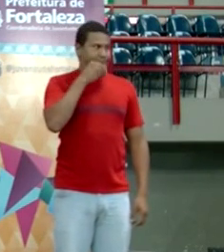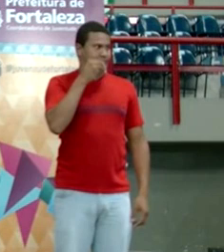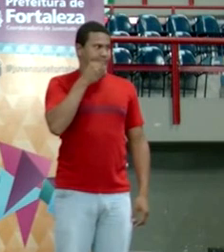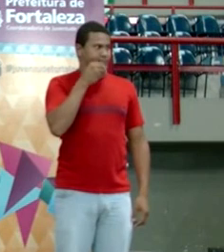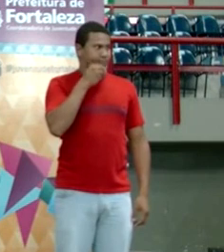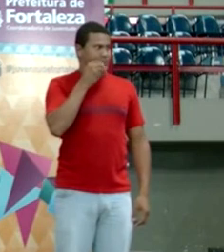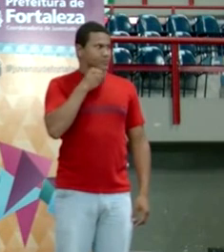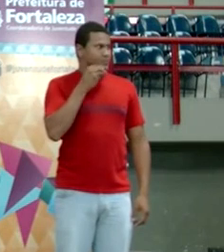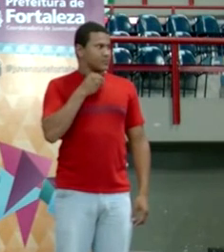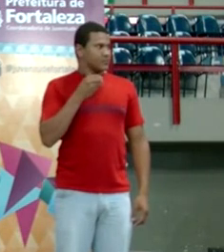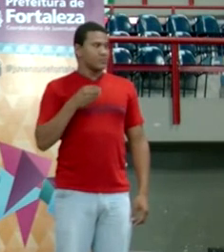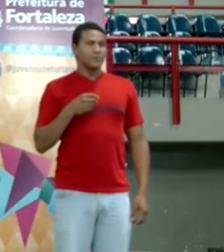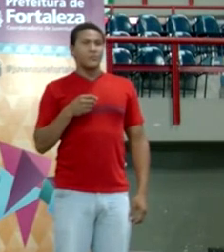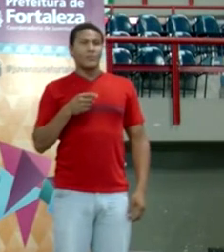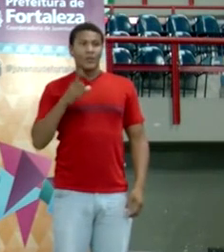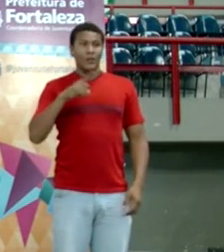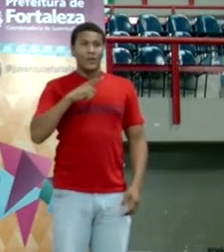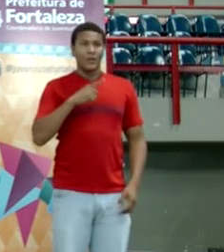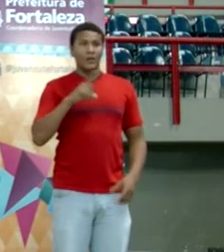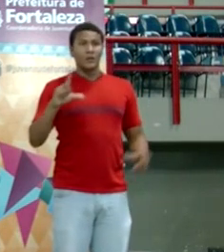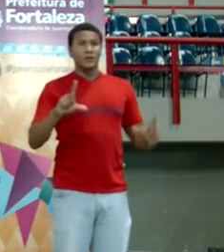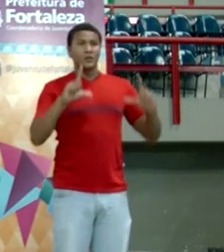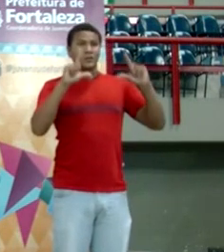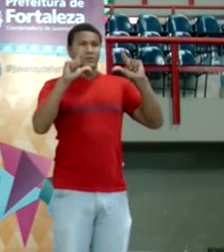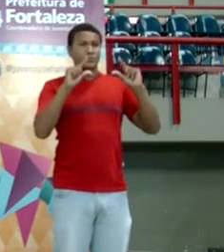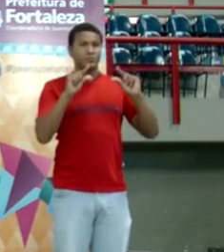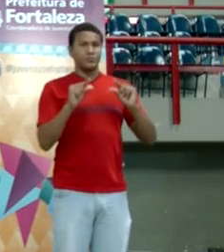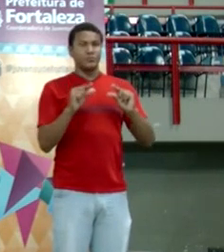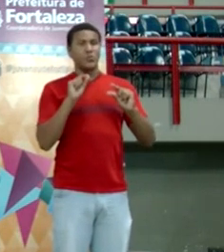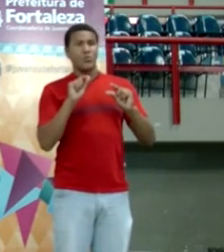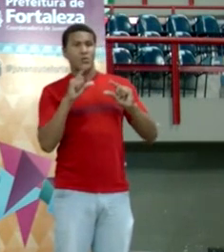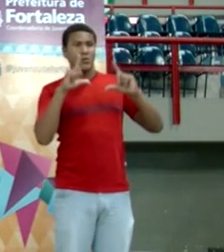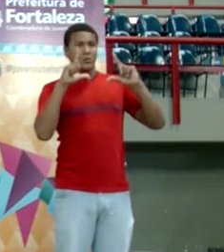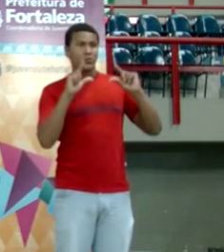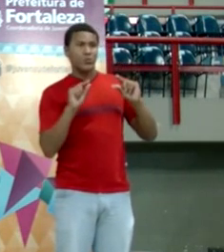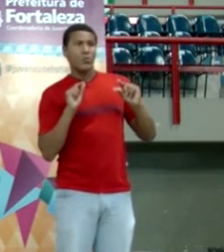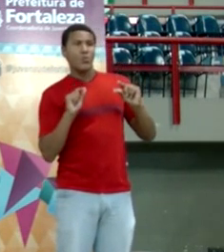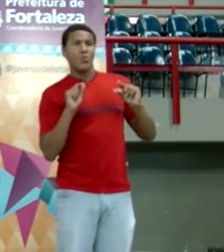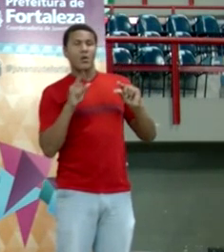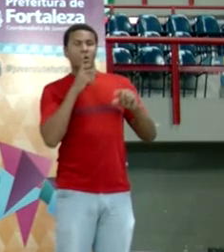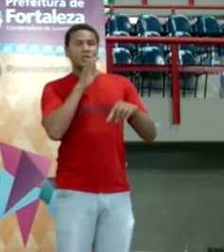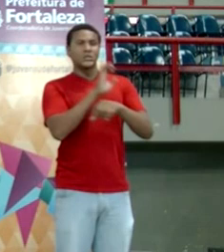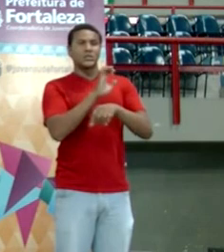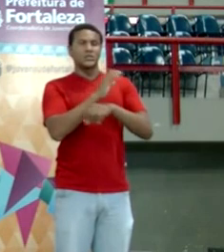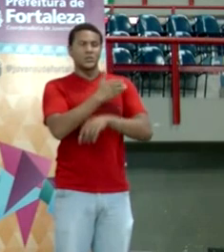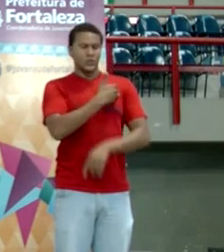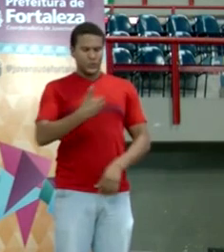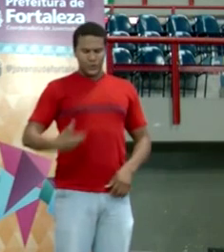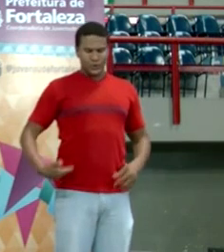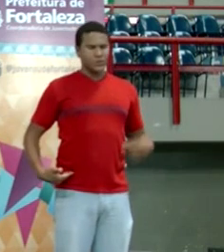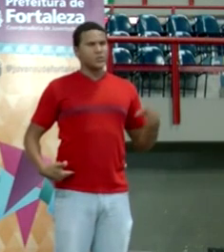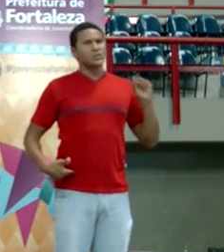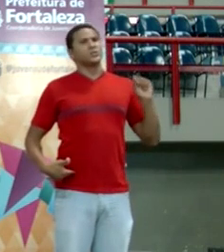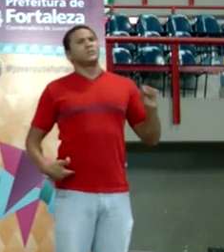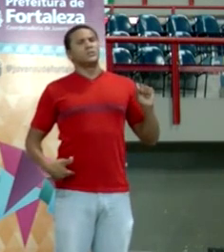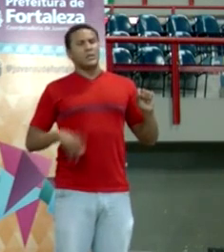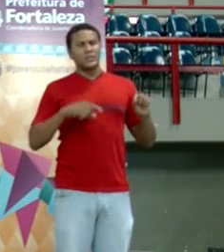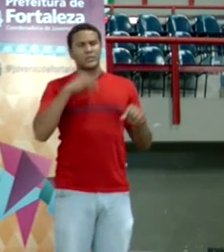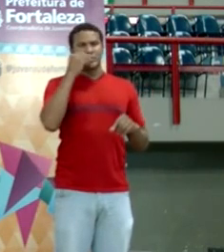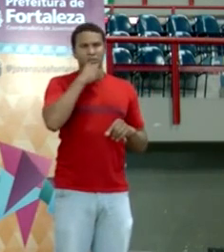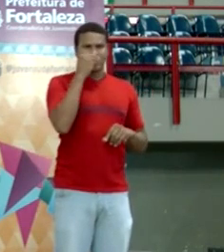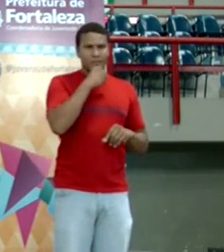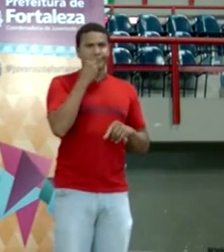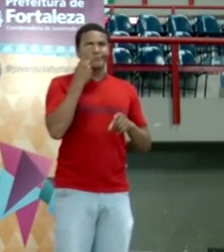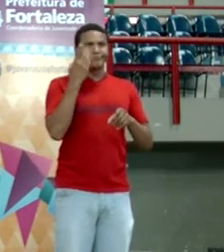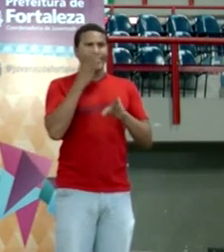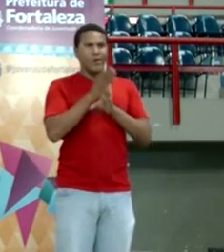Eu diminuo a influência do Estado. Professor, o que quer dizer que o Estado está fraco?